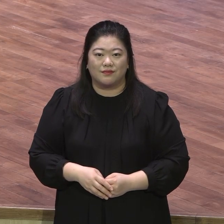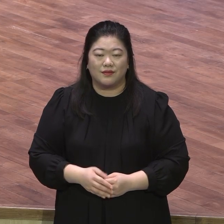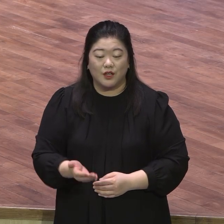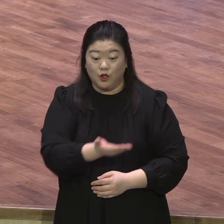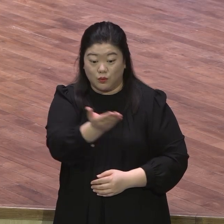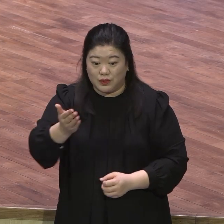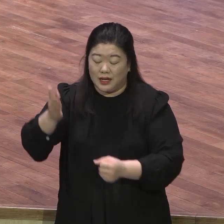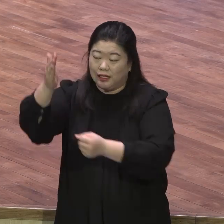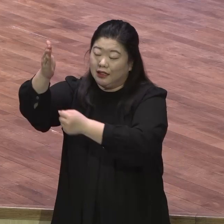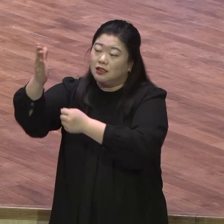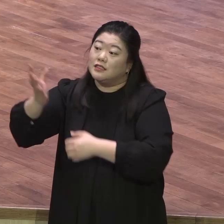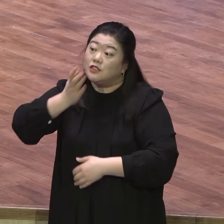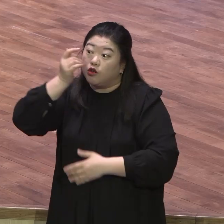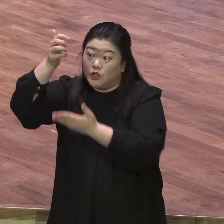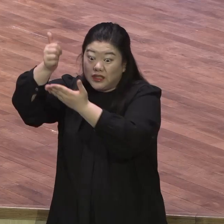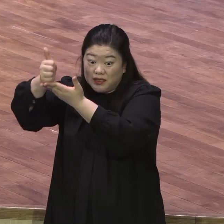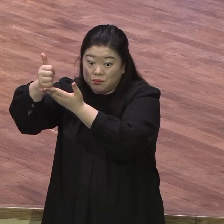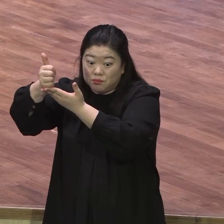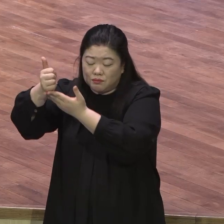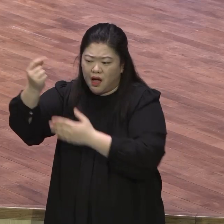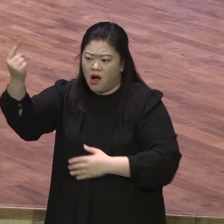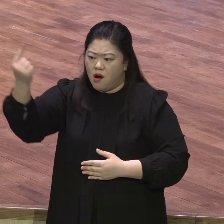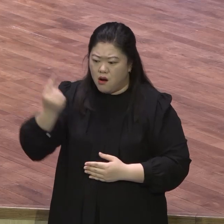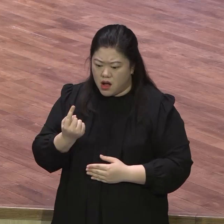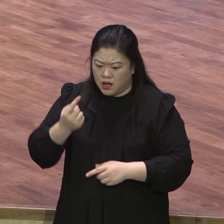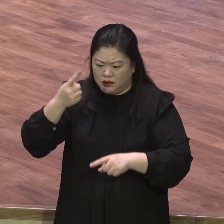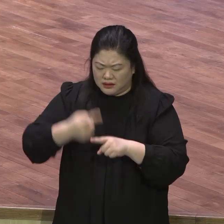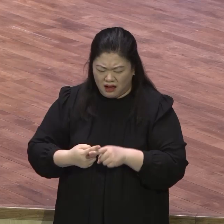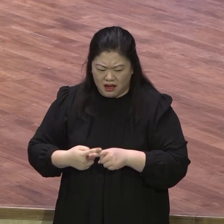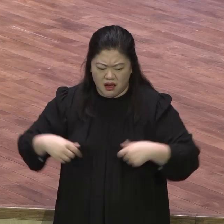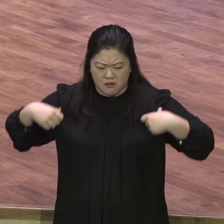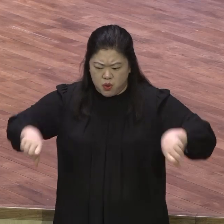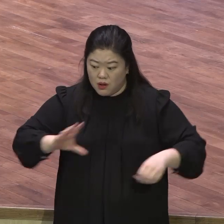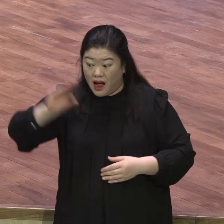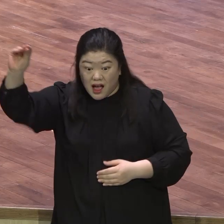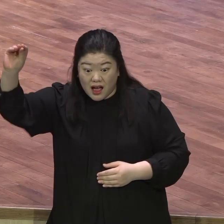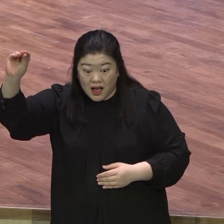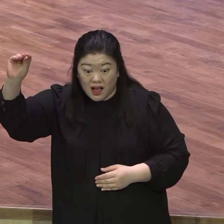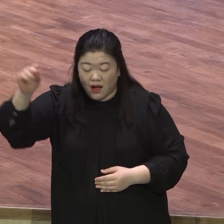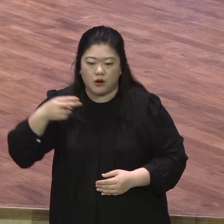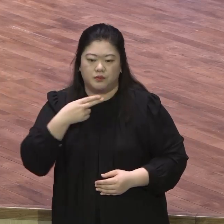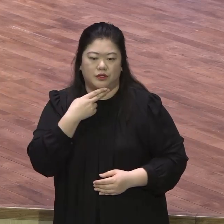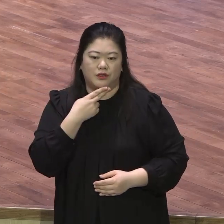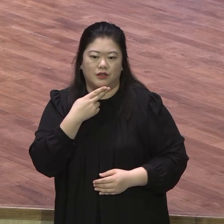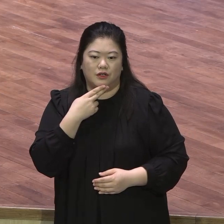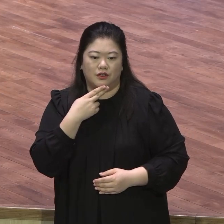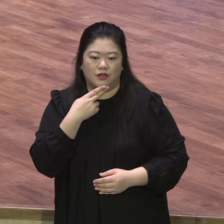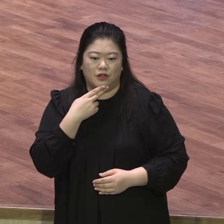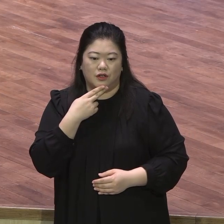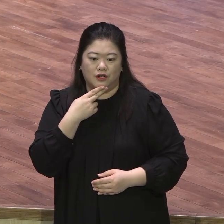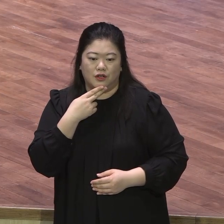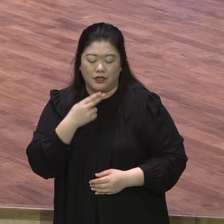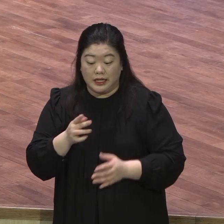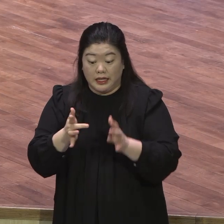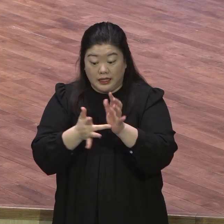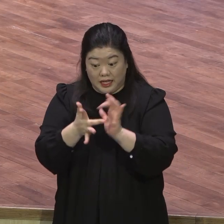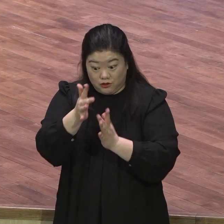성령은 절대 떠나지 않습니다. 아무런 성령을 한 번 영접한 그 예수는 떠나지 않습니다. 예수의 영이에요. 성령은.